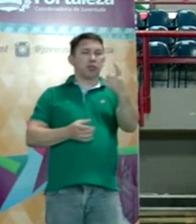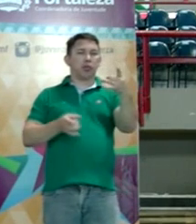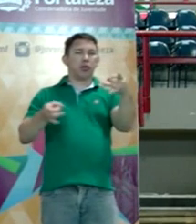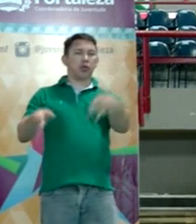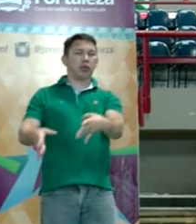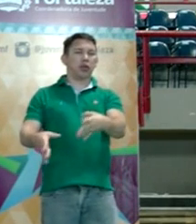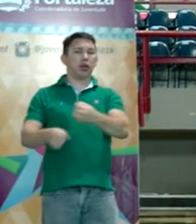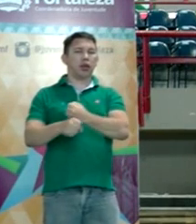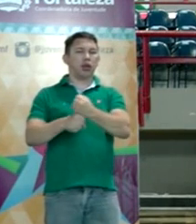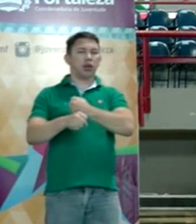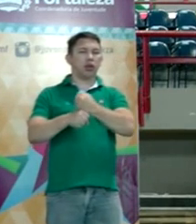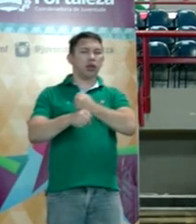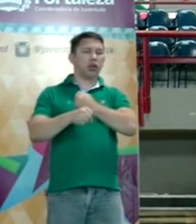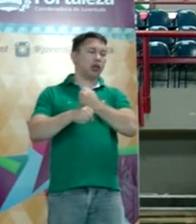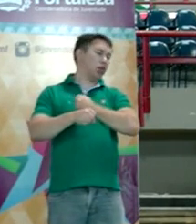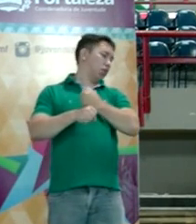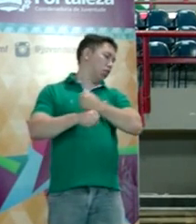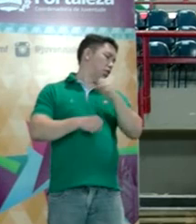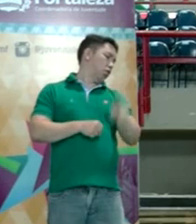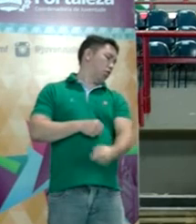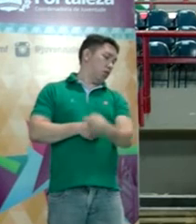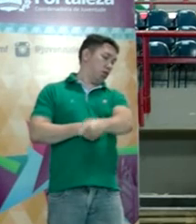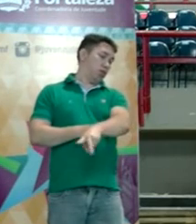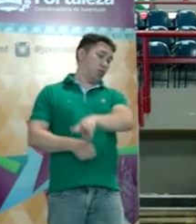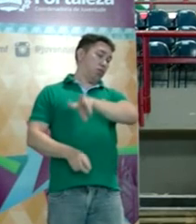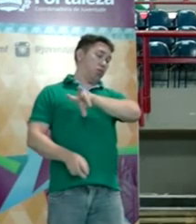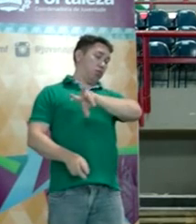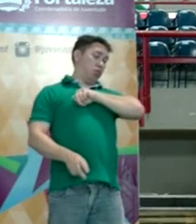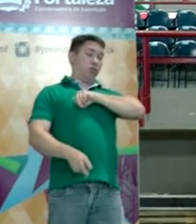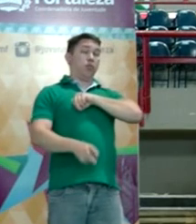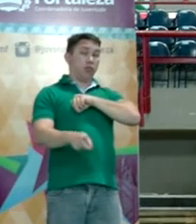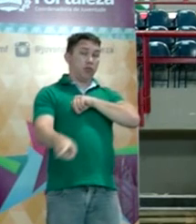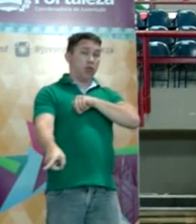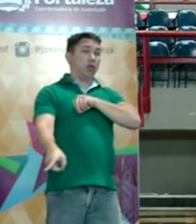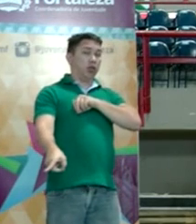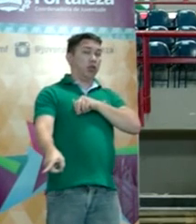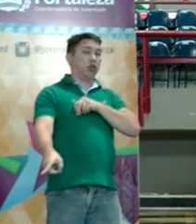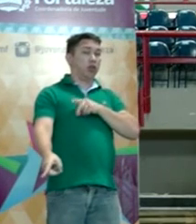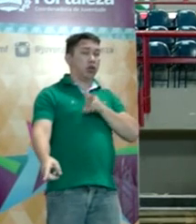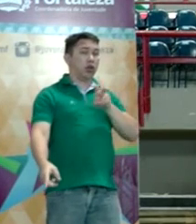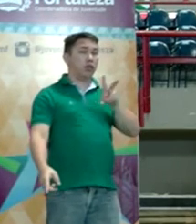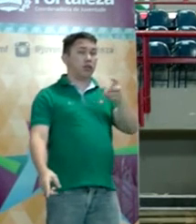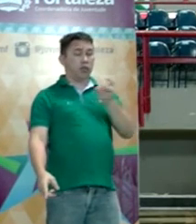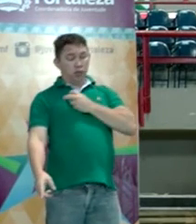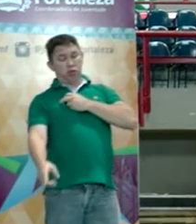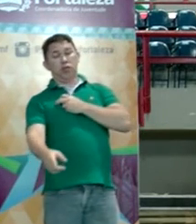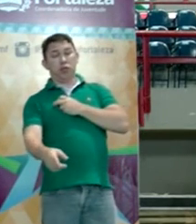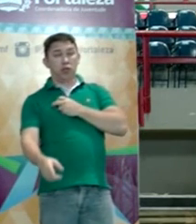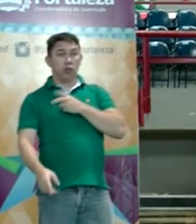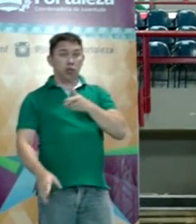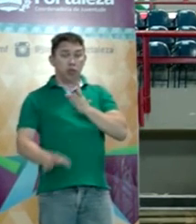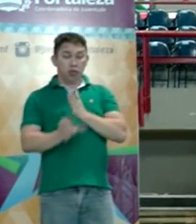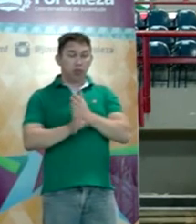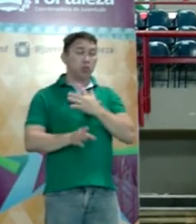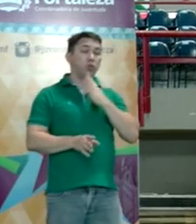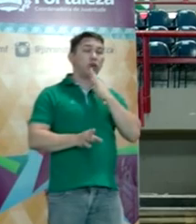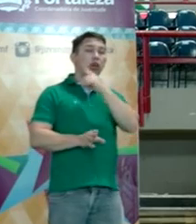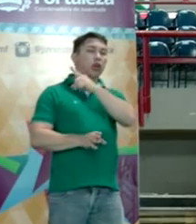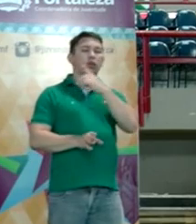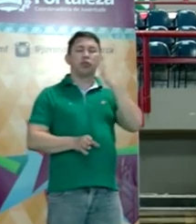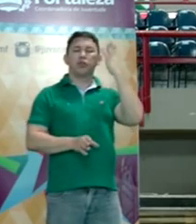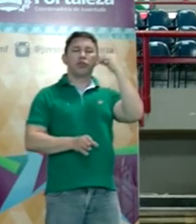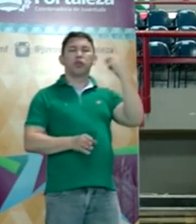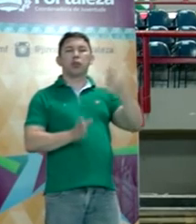de anos. Então, ele é muito venenoso, certo? E o que aconteceu com elas foi isso, né? A falta de um